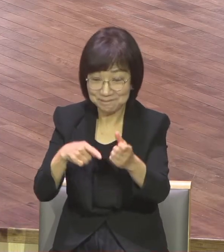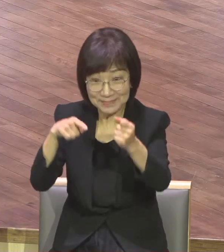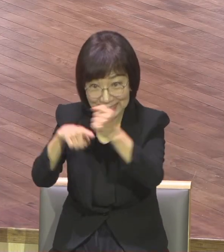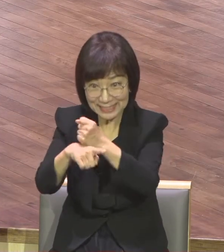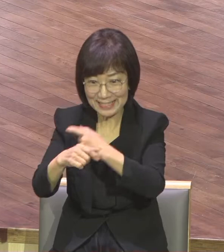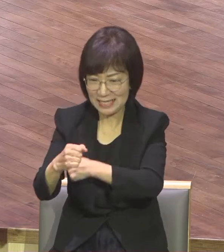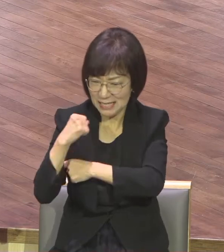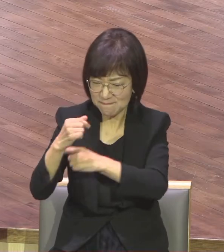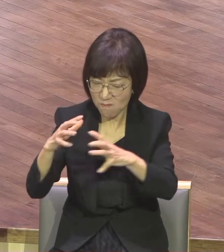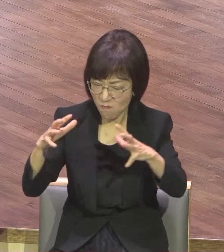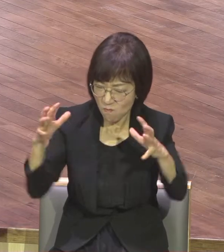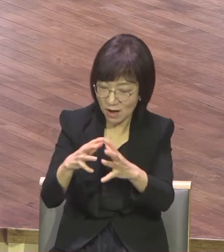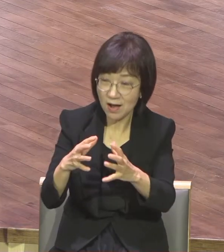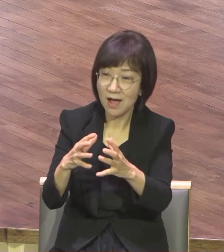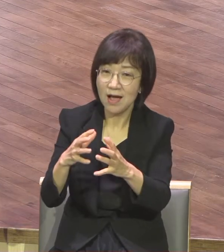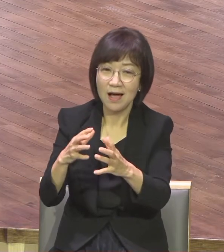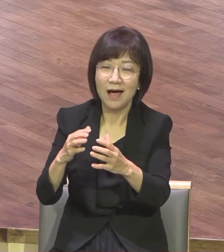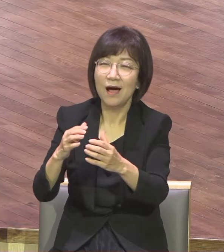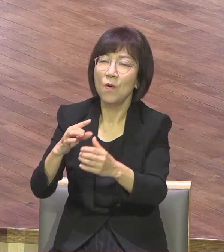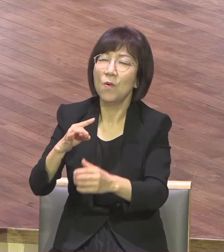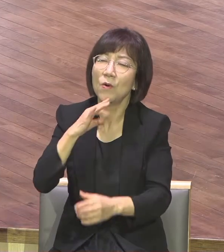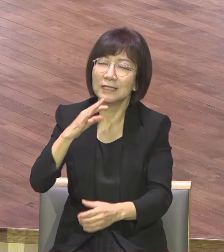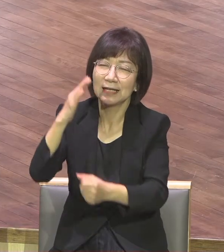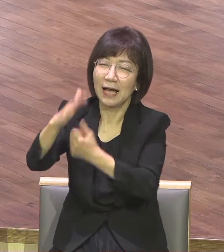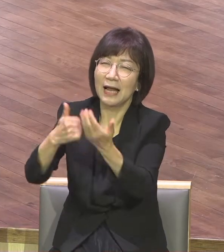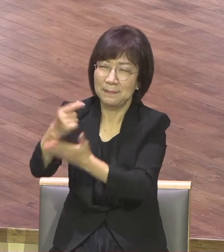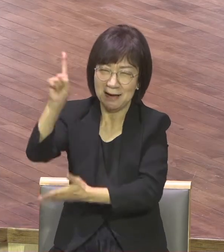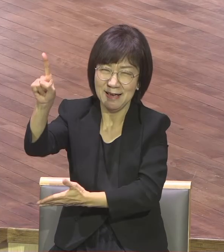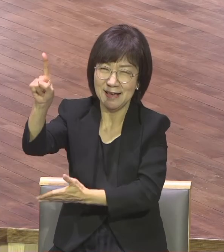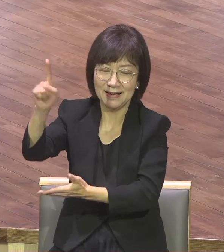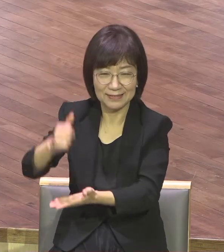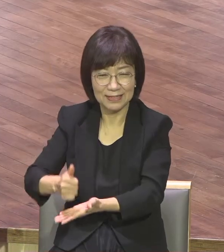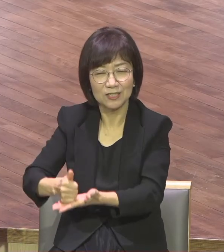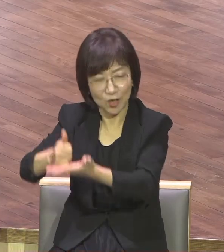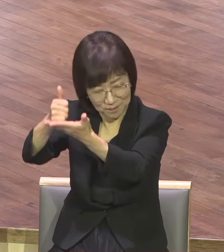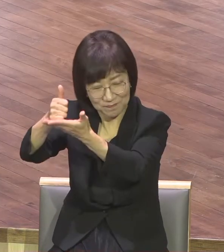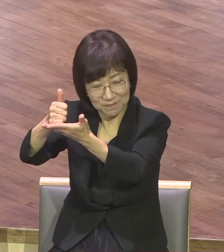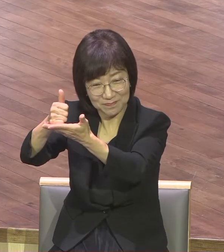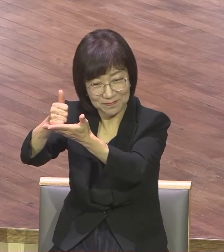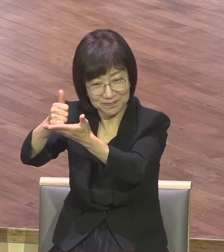다하여 여호와를 오직 여호와만 섬기라.